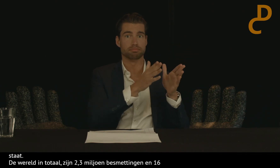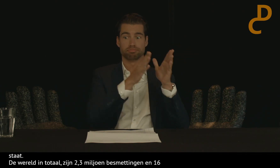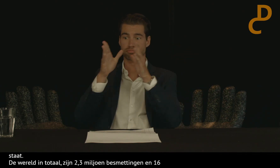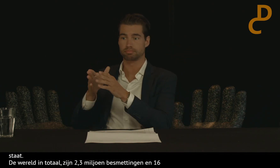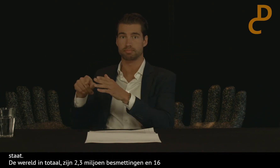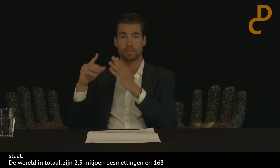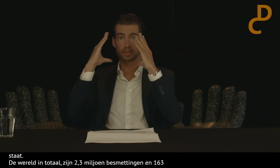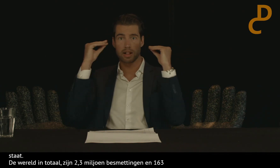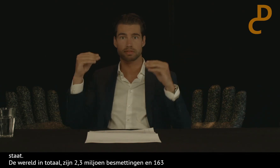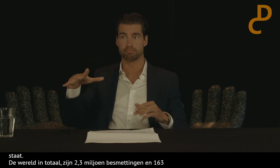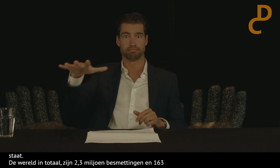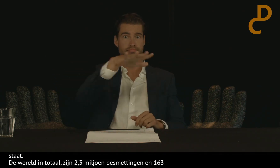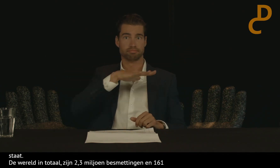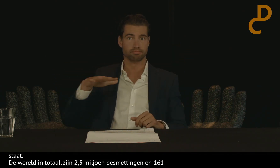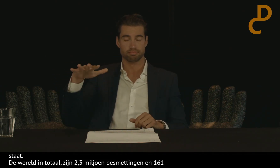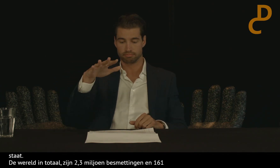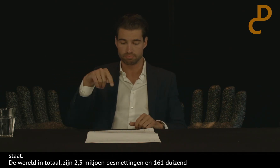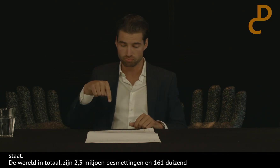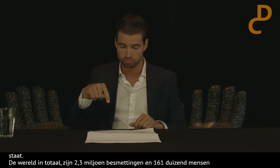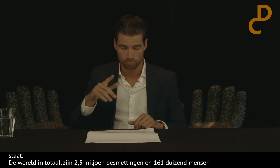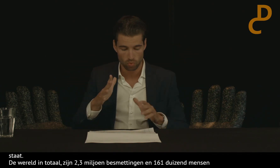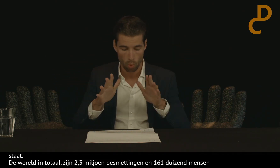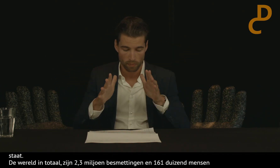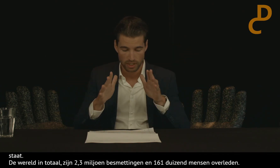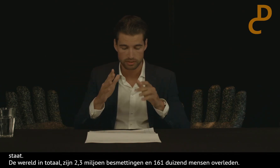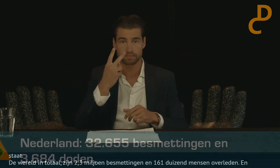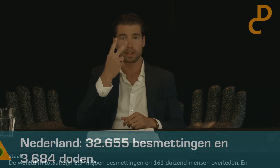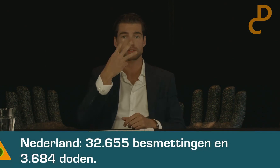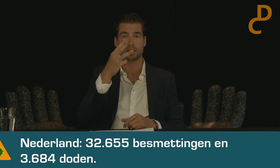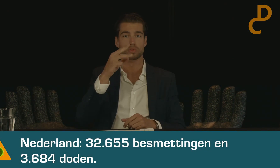Dat is wereldwijd. En in Nederland is het nu ongeveer